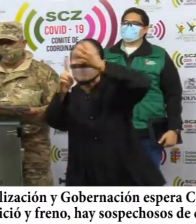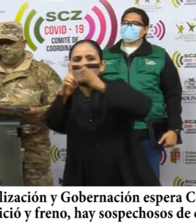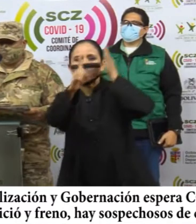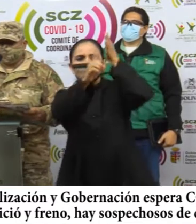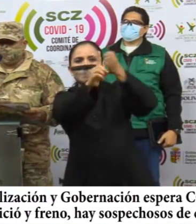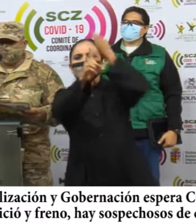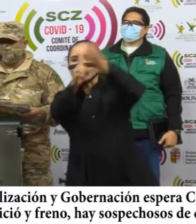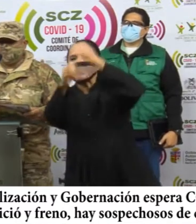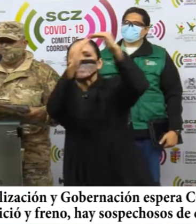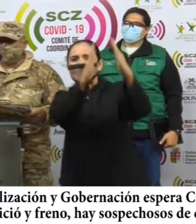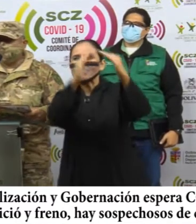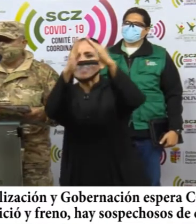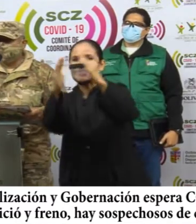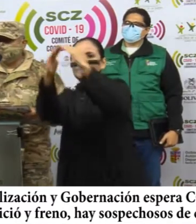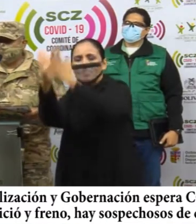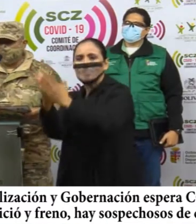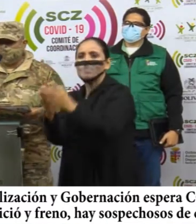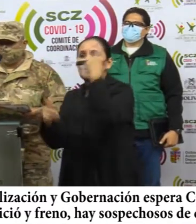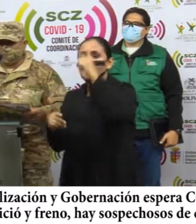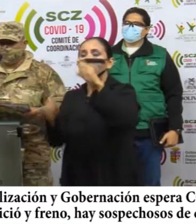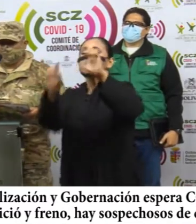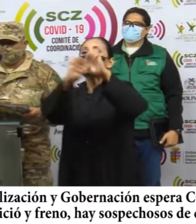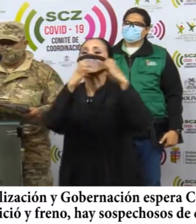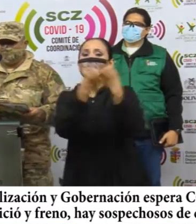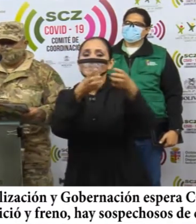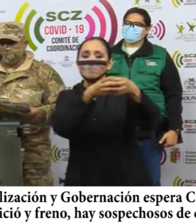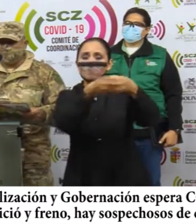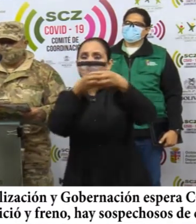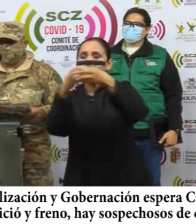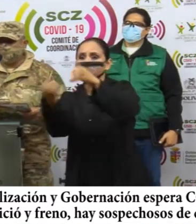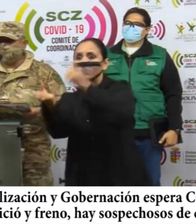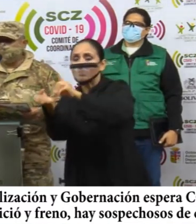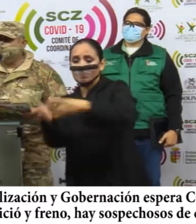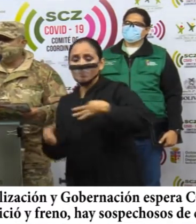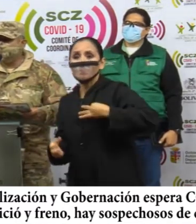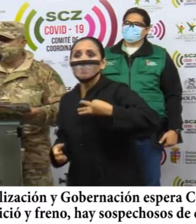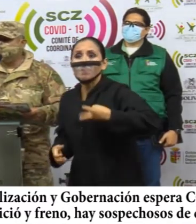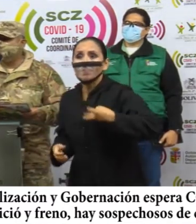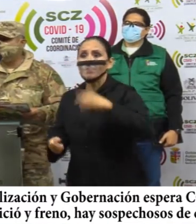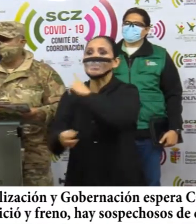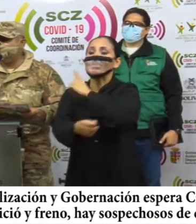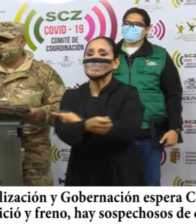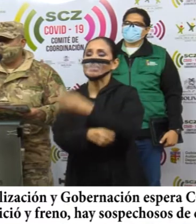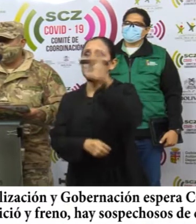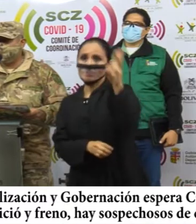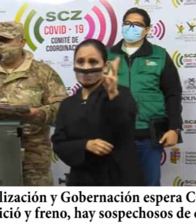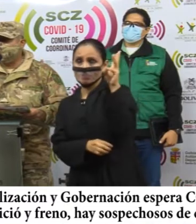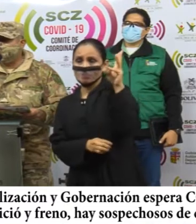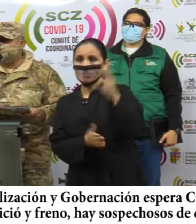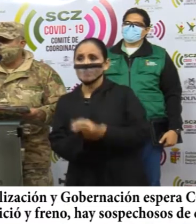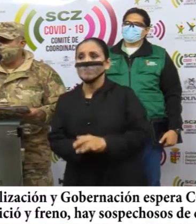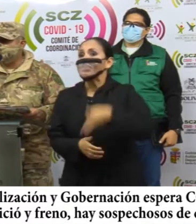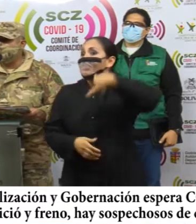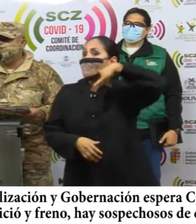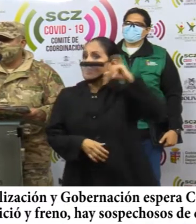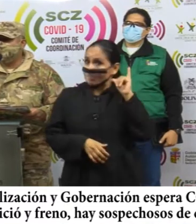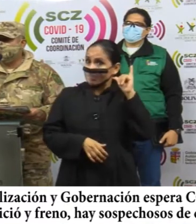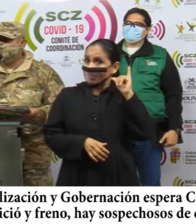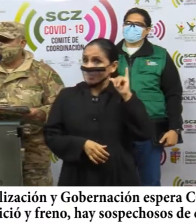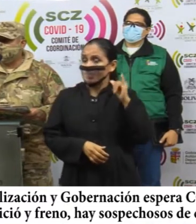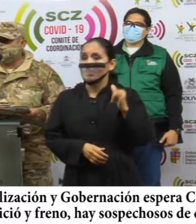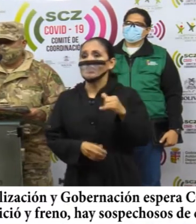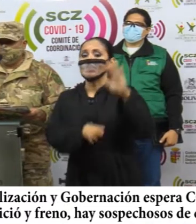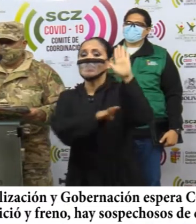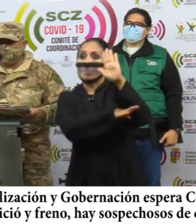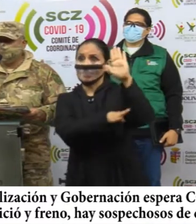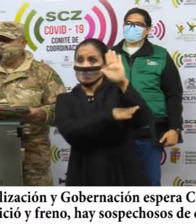casa por casa realizados por las brigadas voluntarias en el distrito 6 el día de ayer por